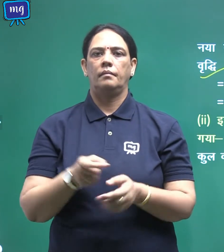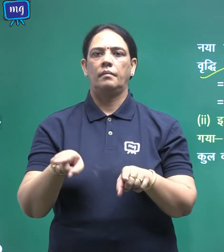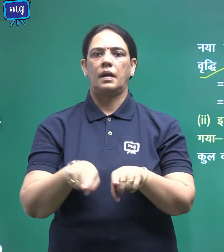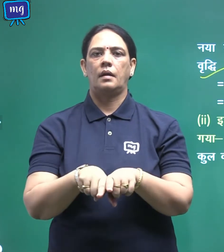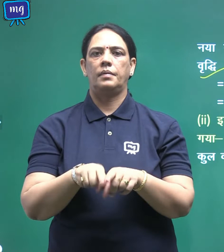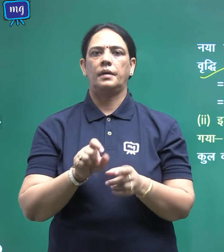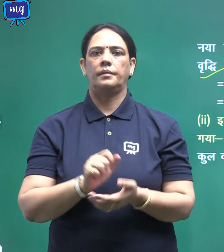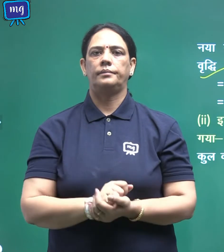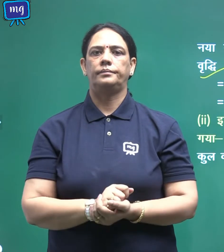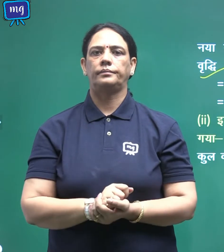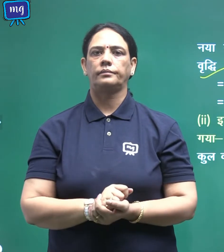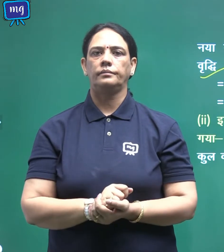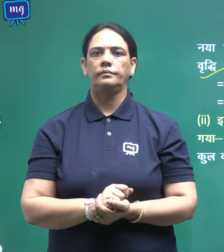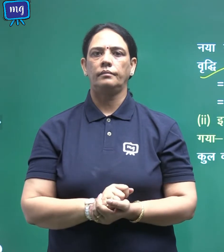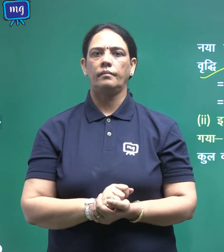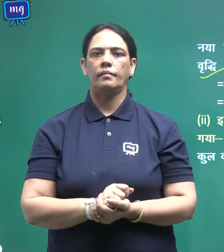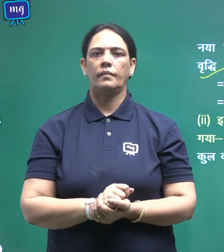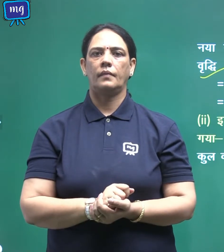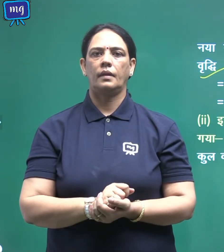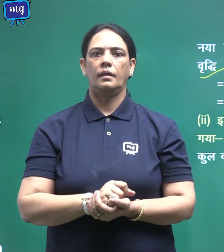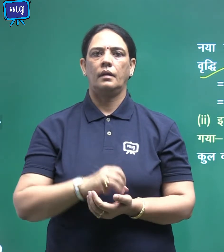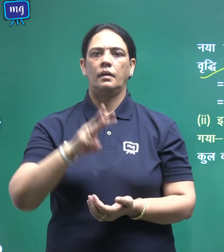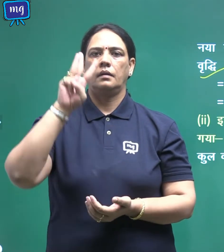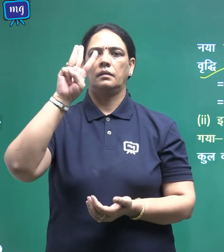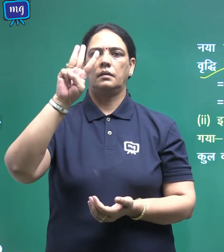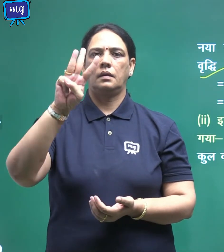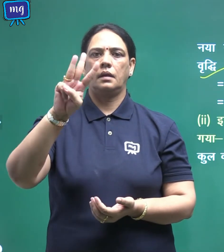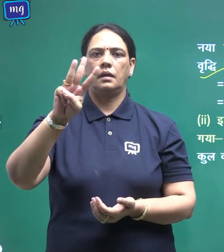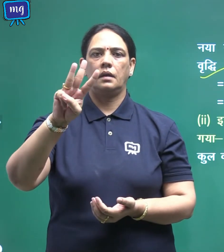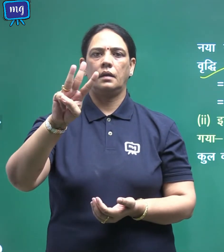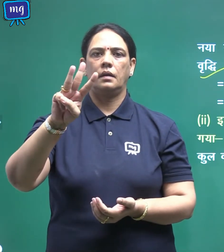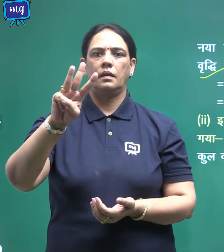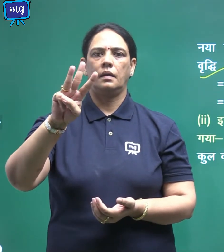बराबर 34,000